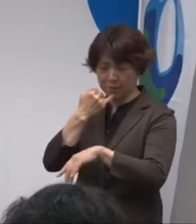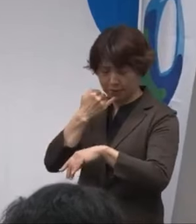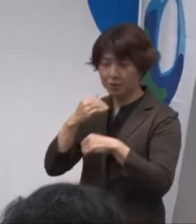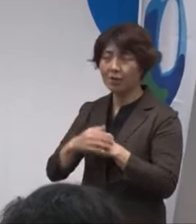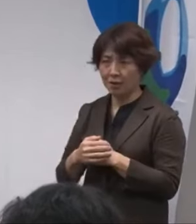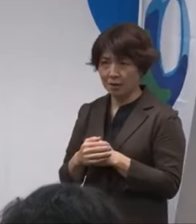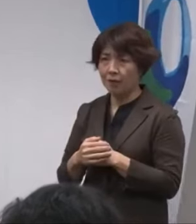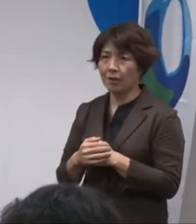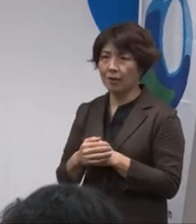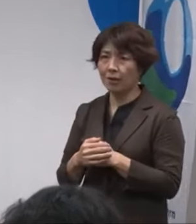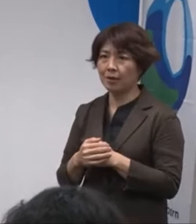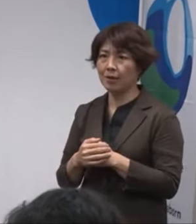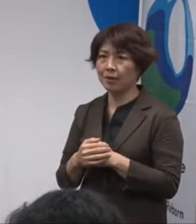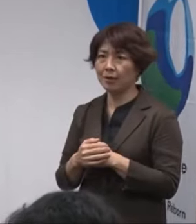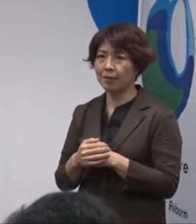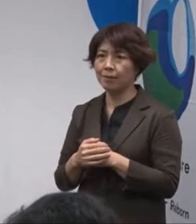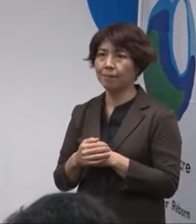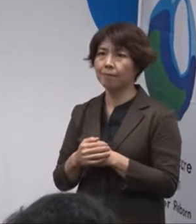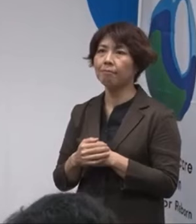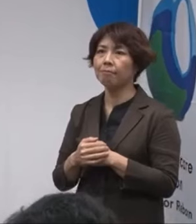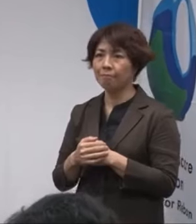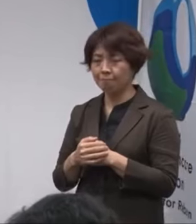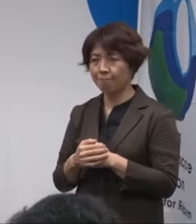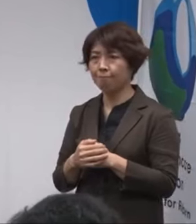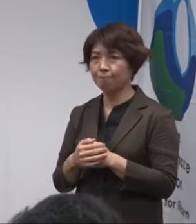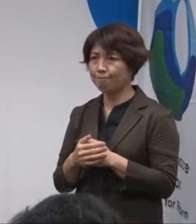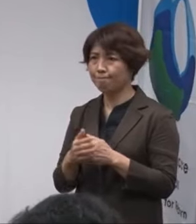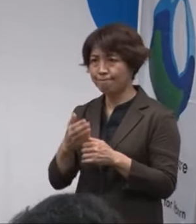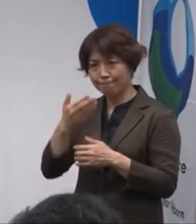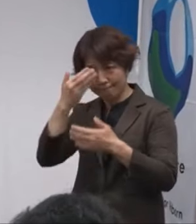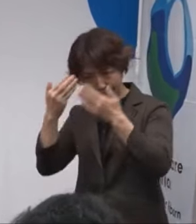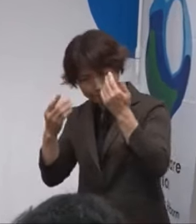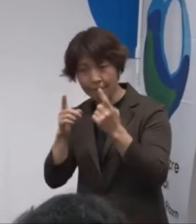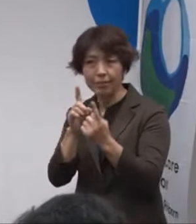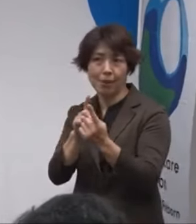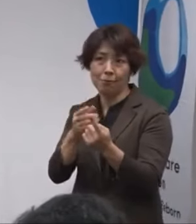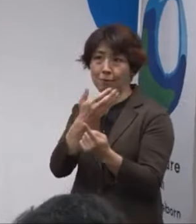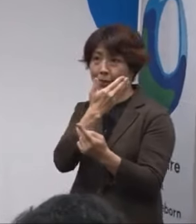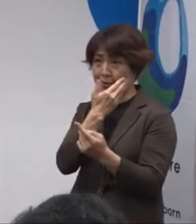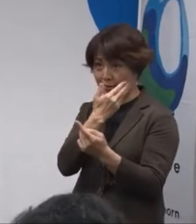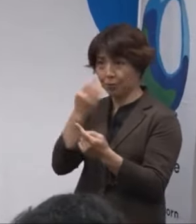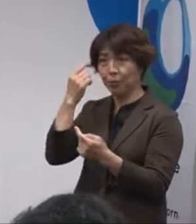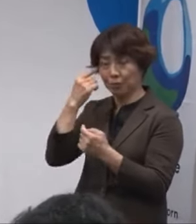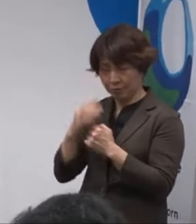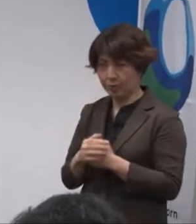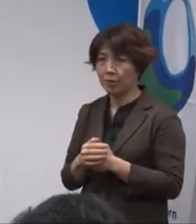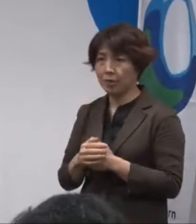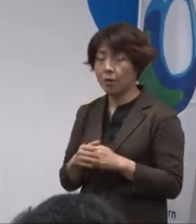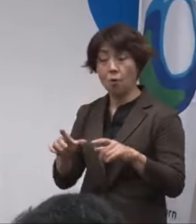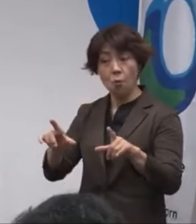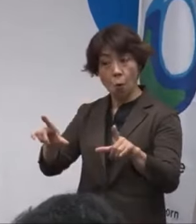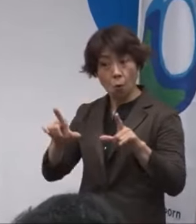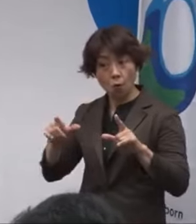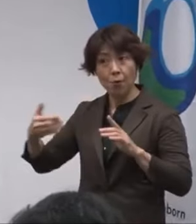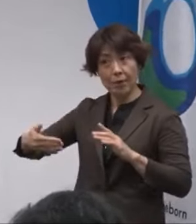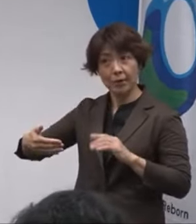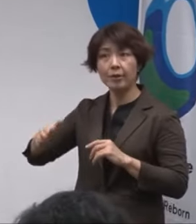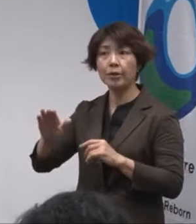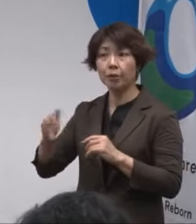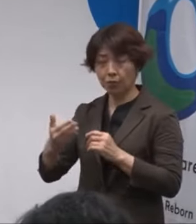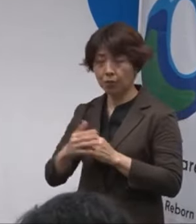を、ね、寄り添って対応していくことが重要なんだと思います。ただまだ報告は受けていませんけれども、やは